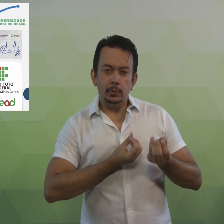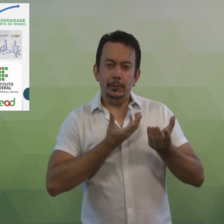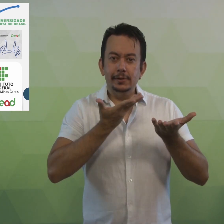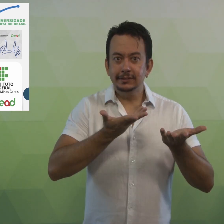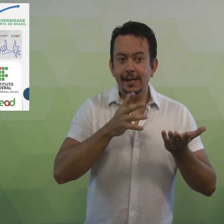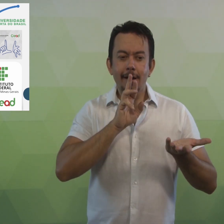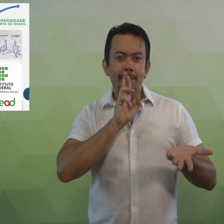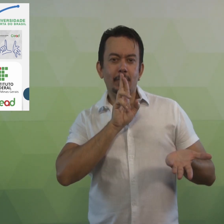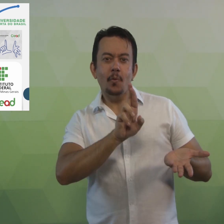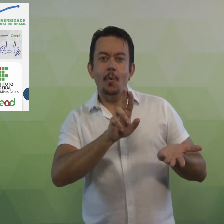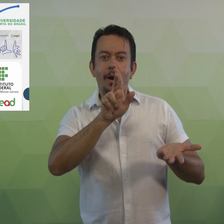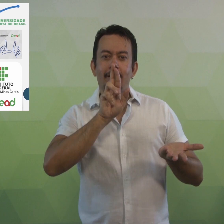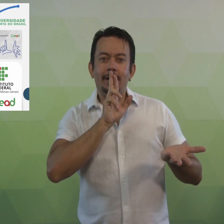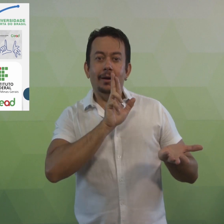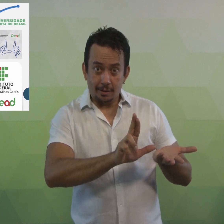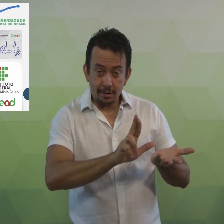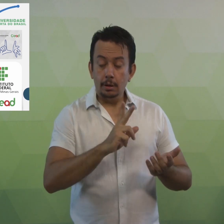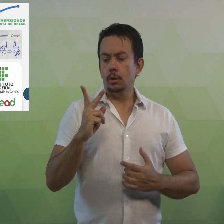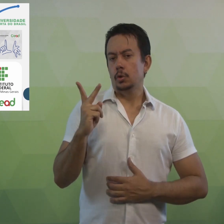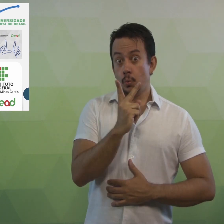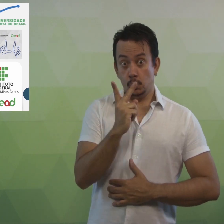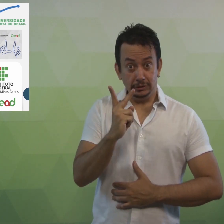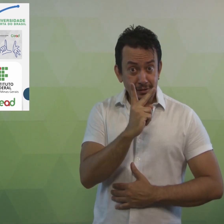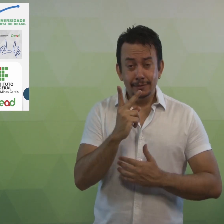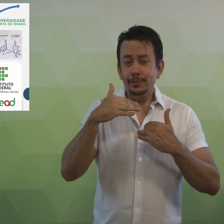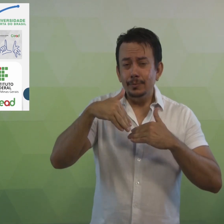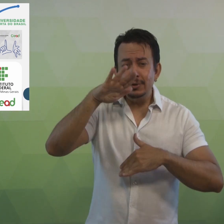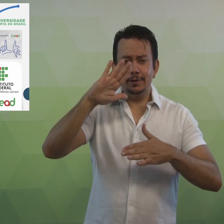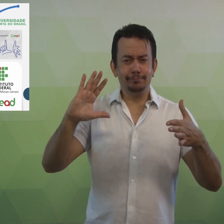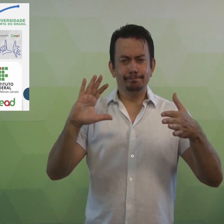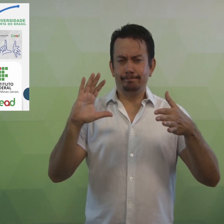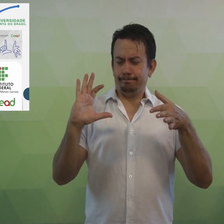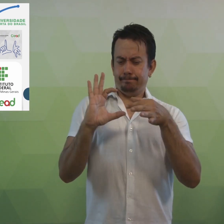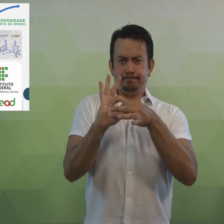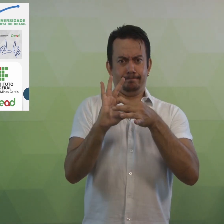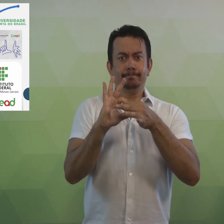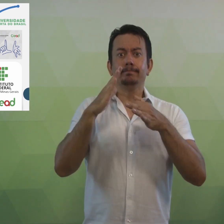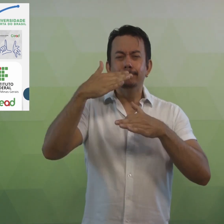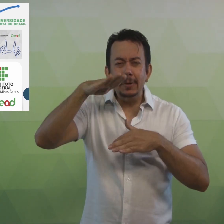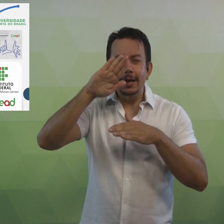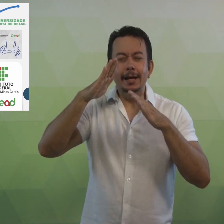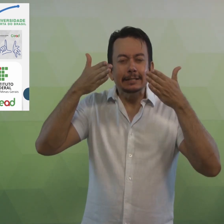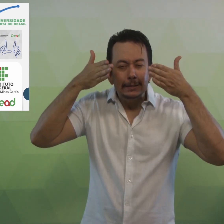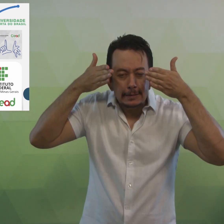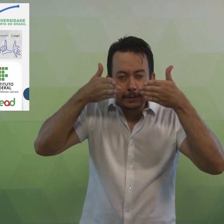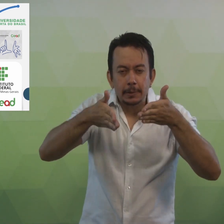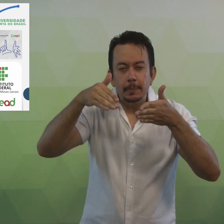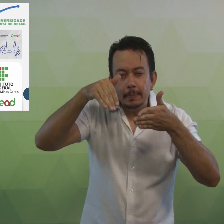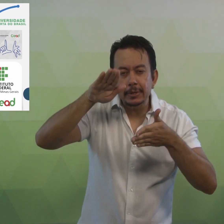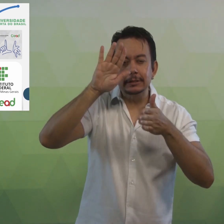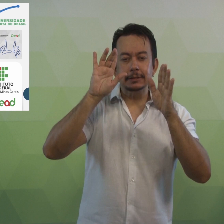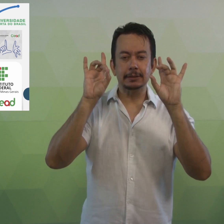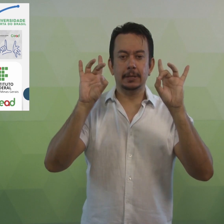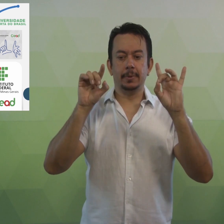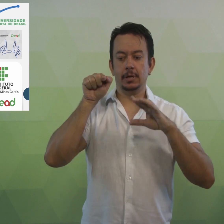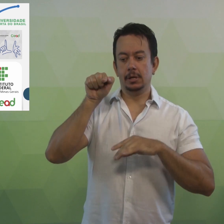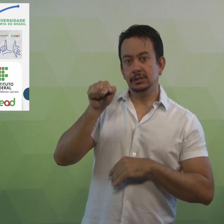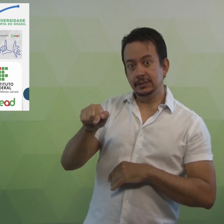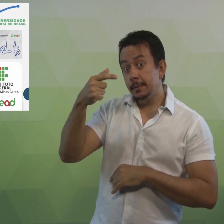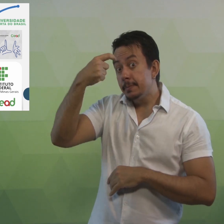se expressa ao que foi pensado, ao que você produziu ali na sua mente, tá bom? Então, o